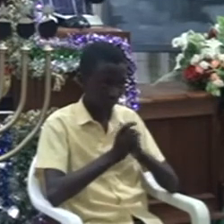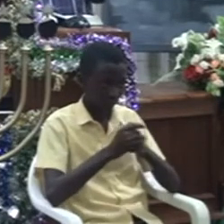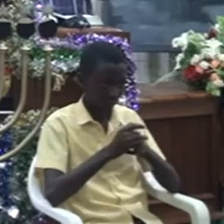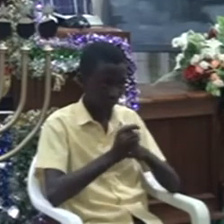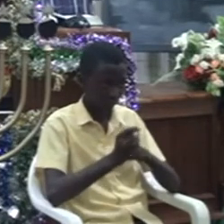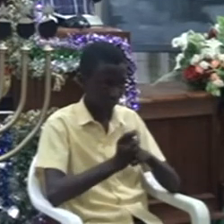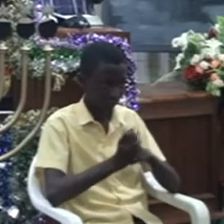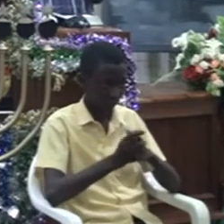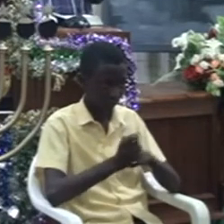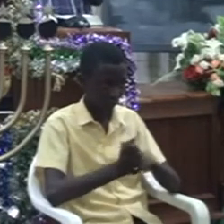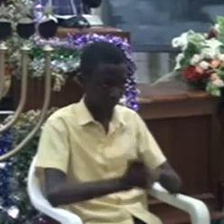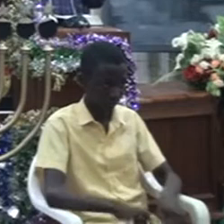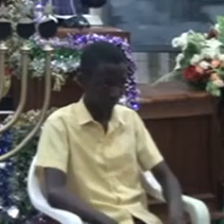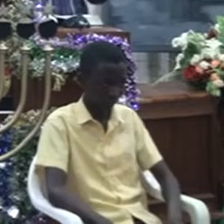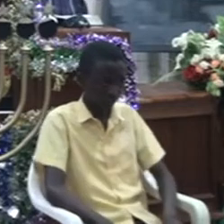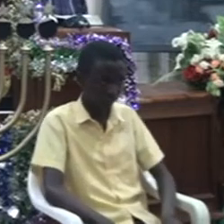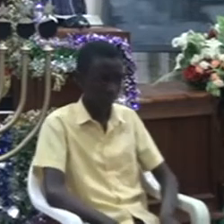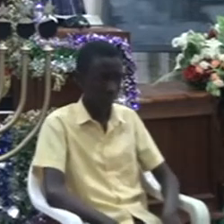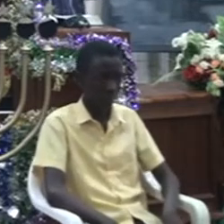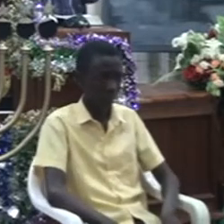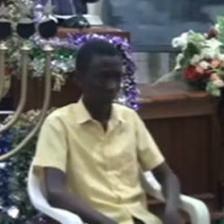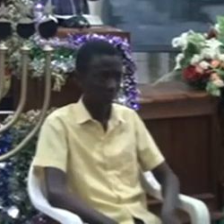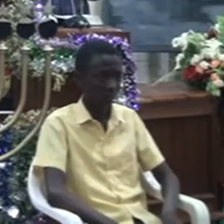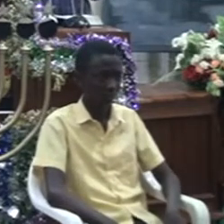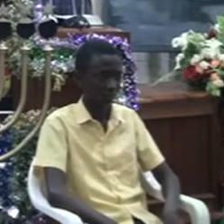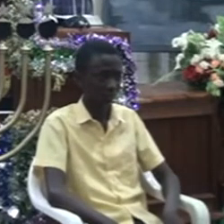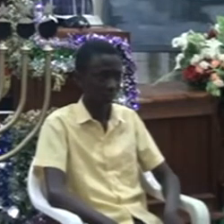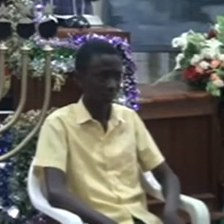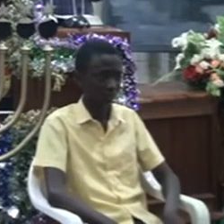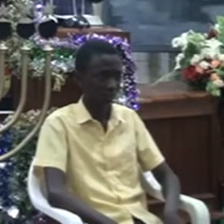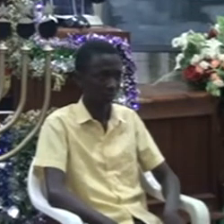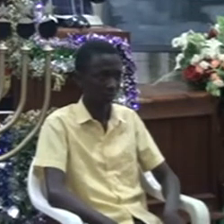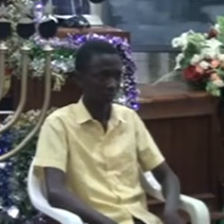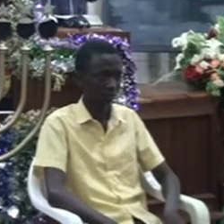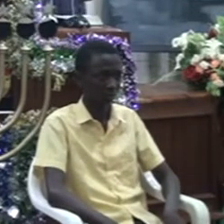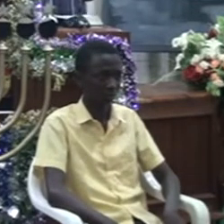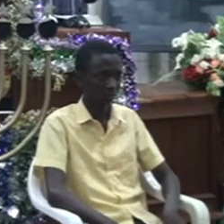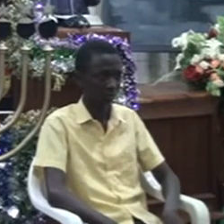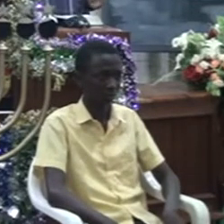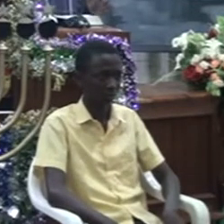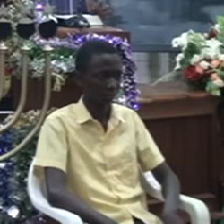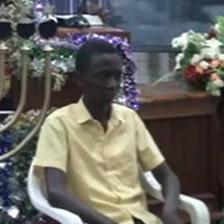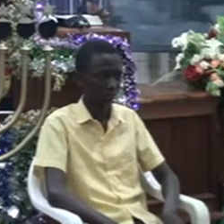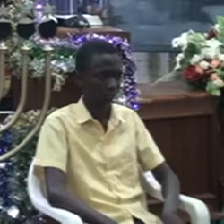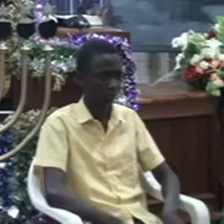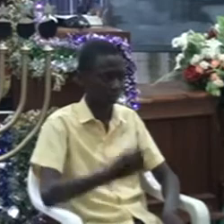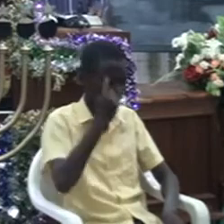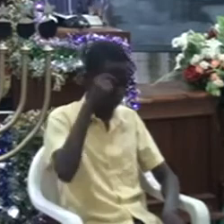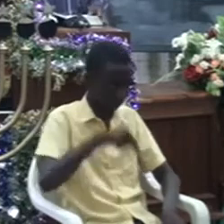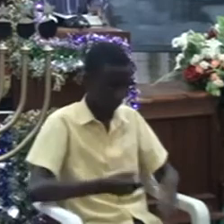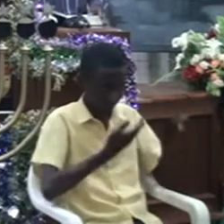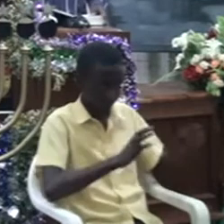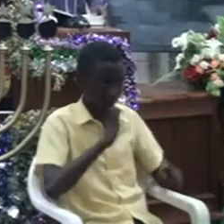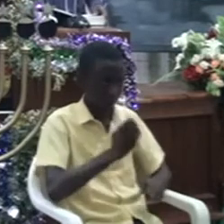kujulishwa juu ya neema ambayo Mungu amekutarishia au ambayo neema ambayo Mungu amekupatia. Parce que la mort est